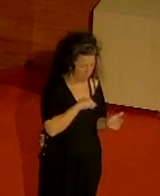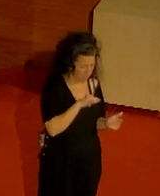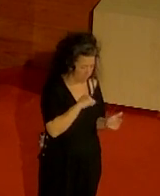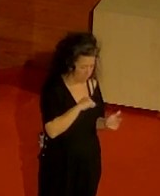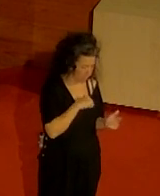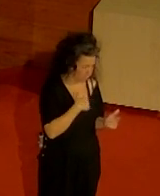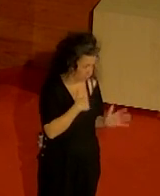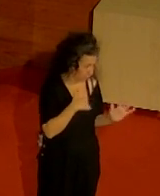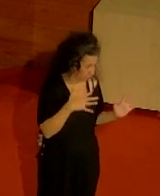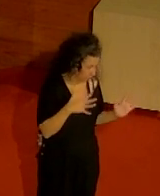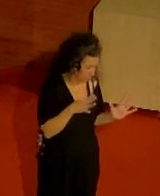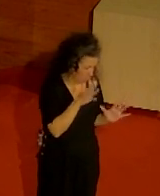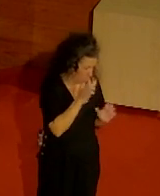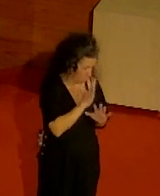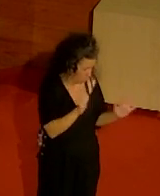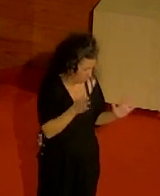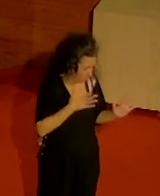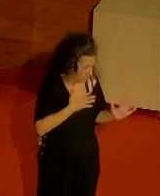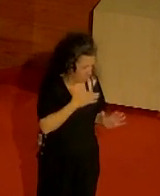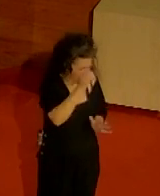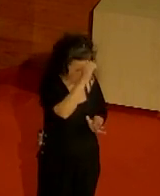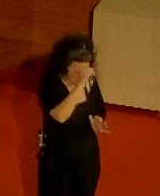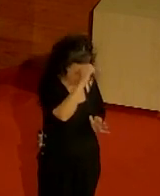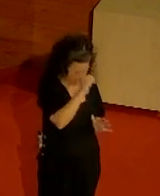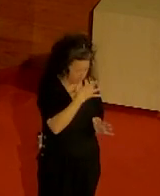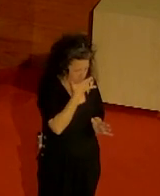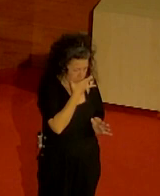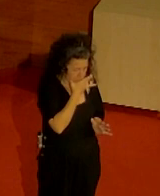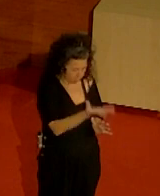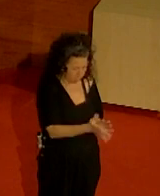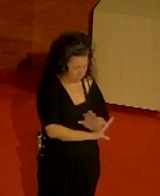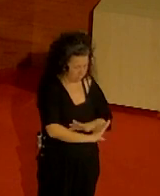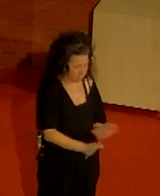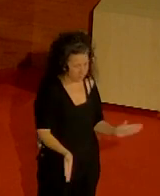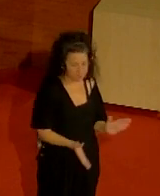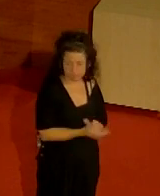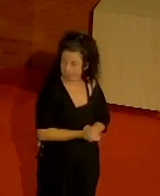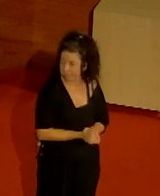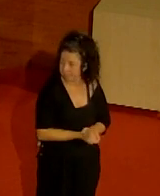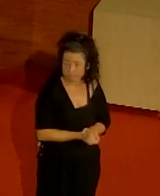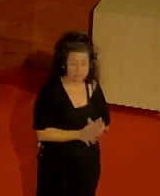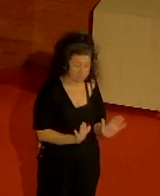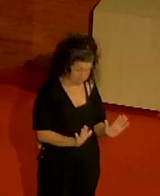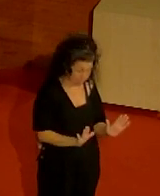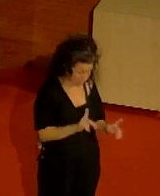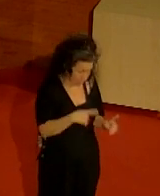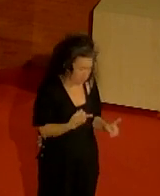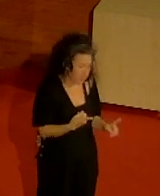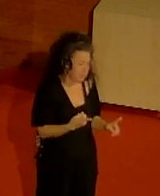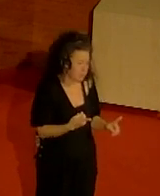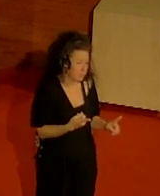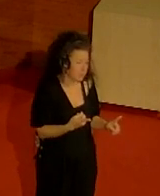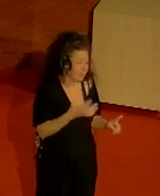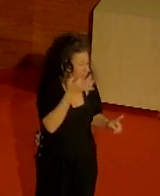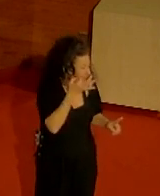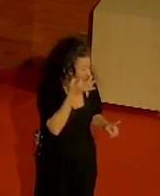esto ya es una consideración propia, pero a mí me parece que... Pero bueno, pero luego a nivel práctico, que es lo que nos interesa, tampoco es así.